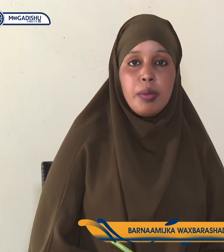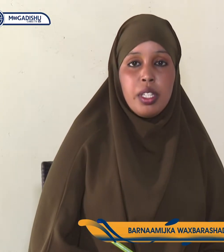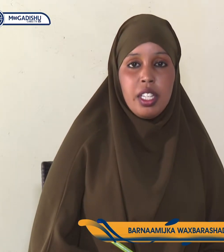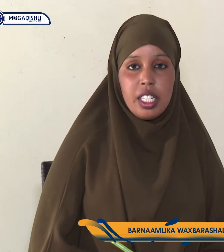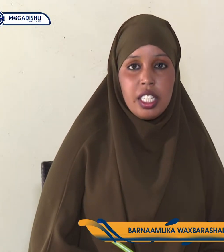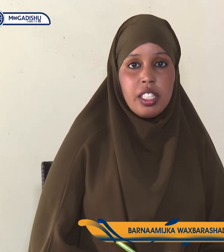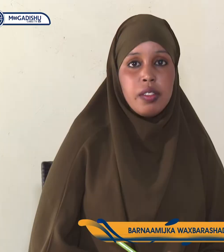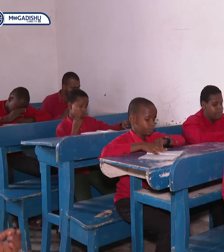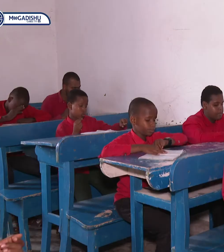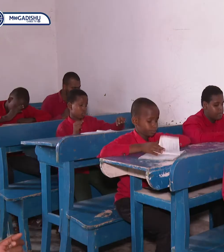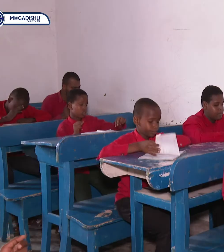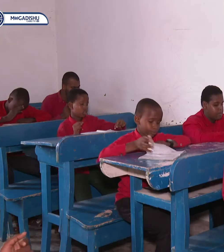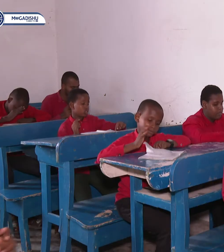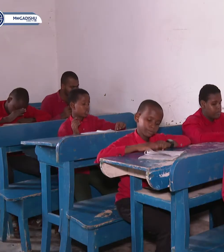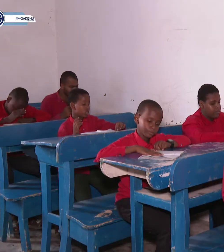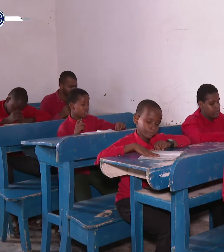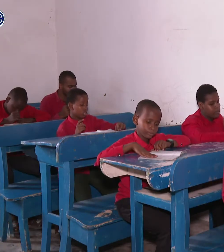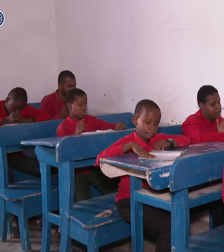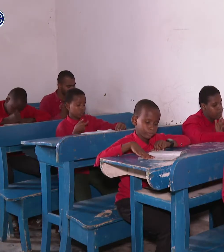gudbaynaa qaybihii ardayda.